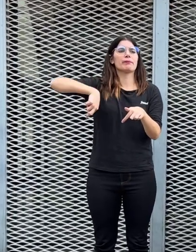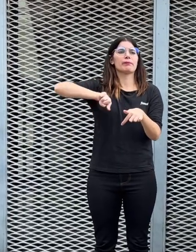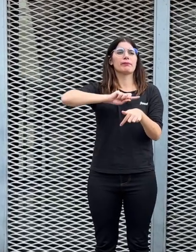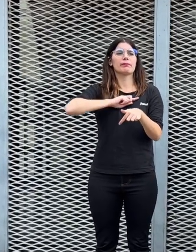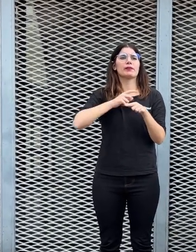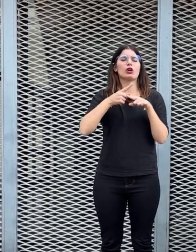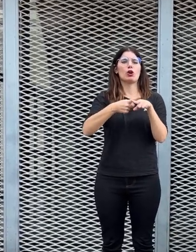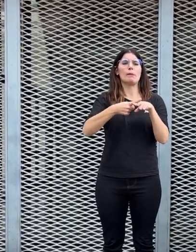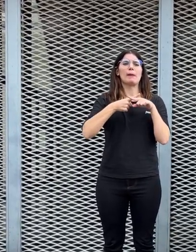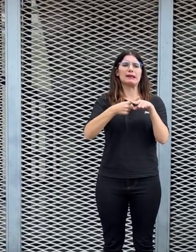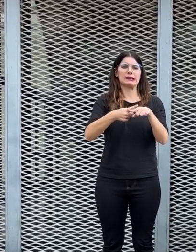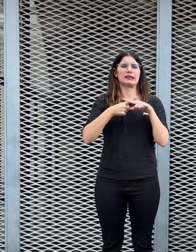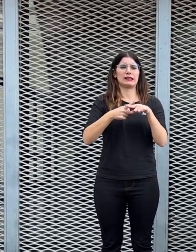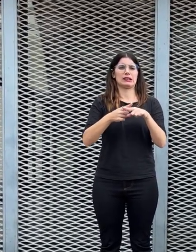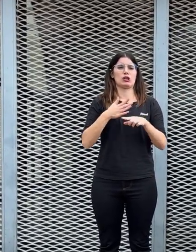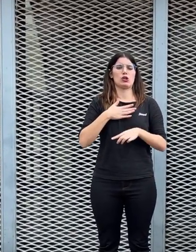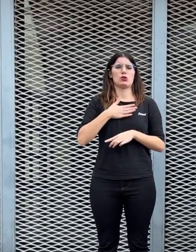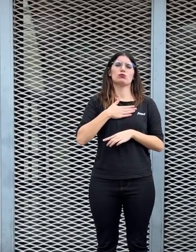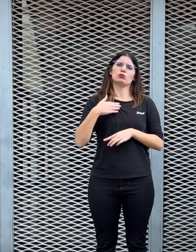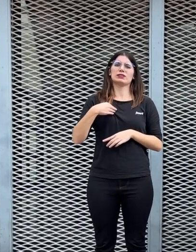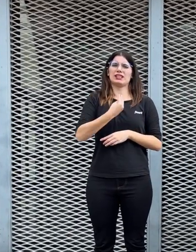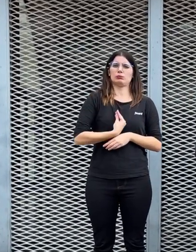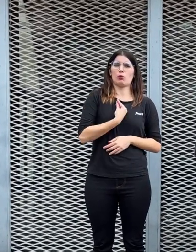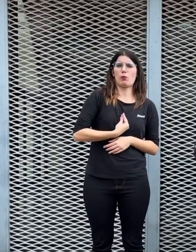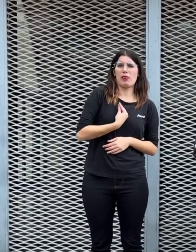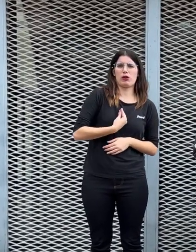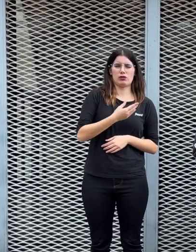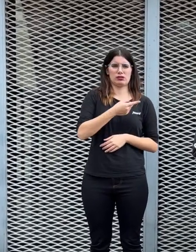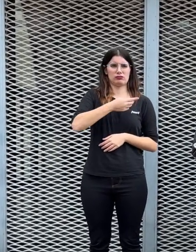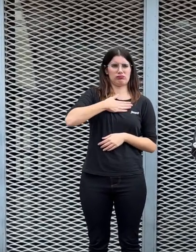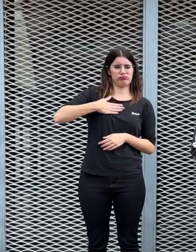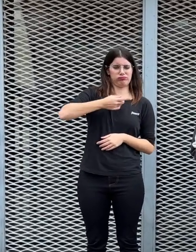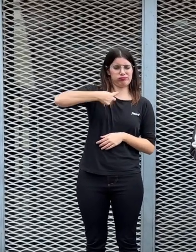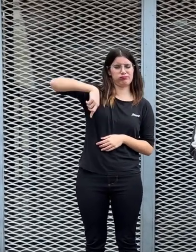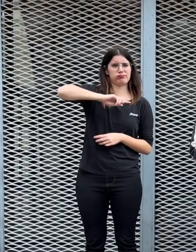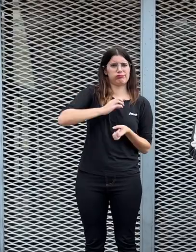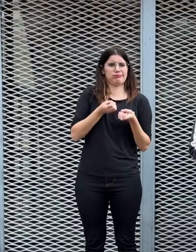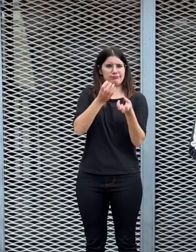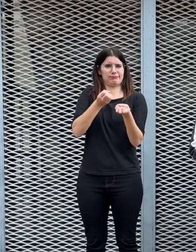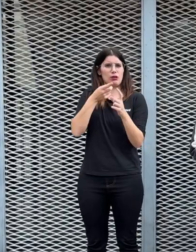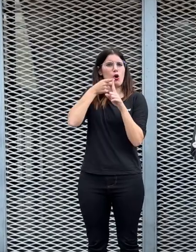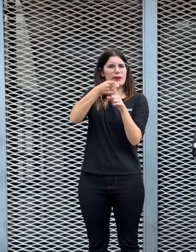vamos a compartir nuestras inquietudes y nuestros objetivos.